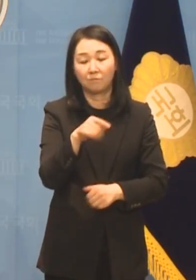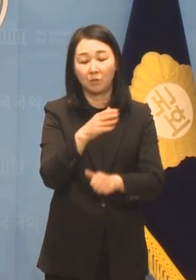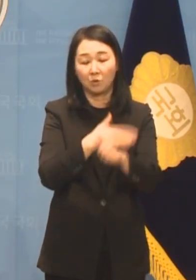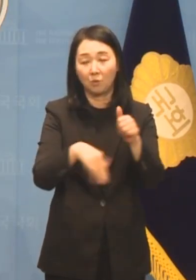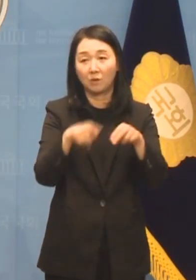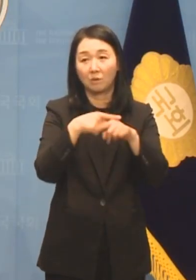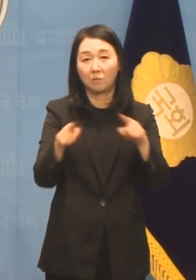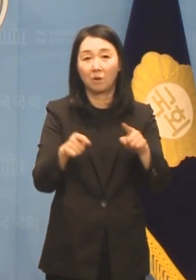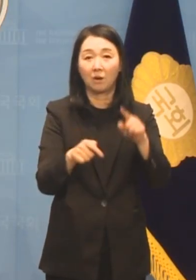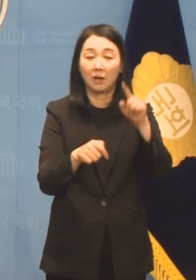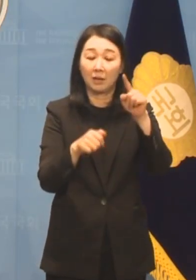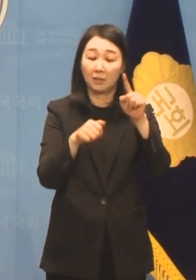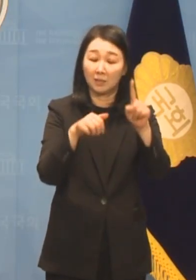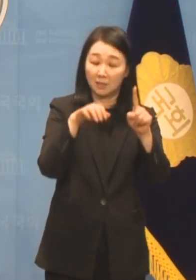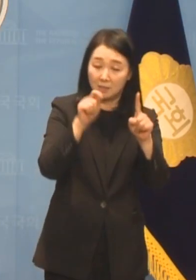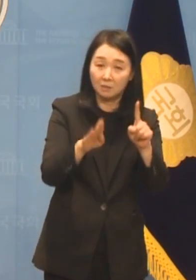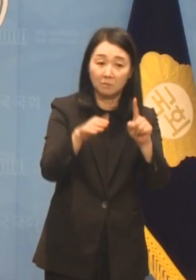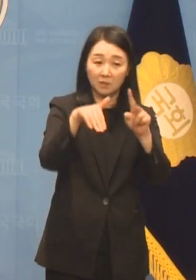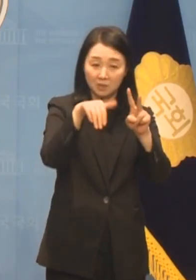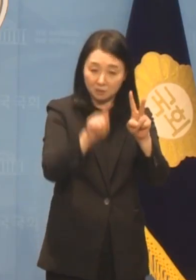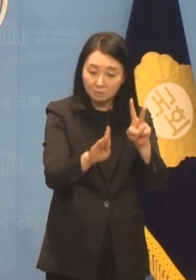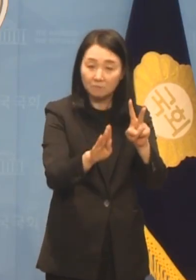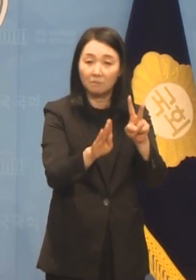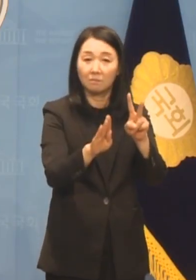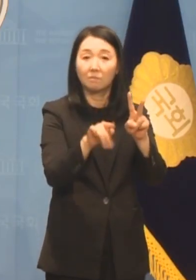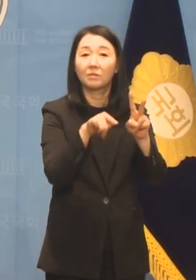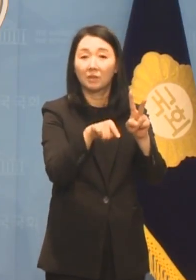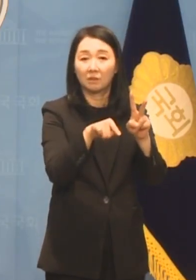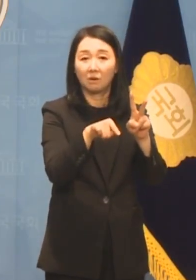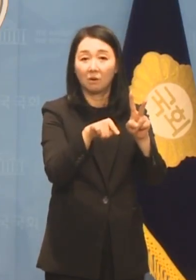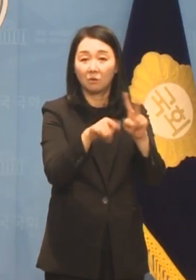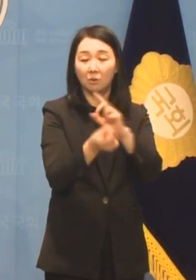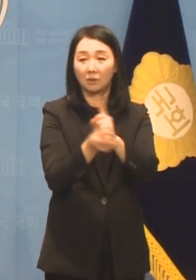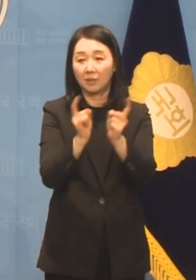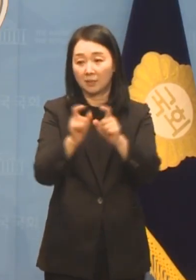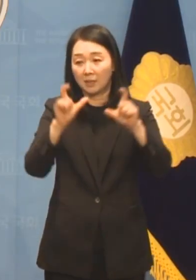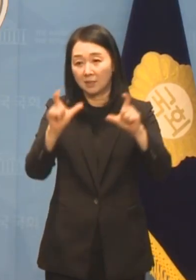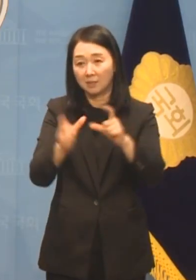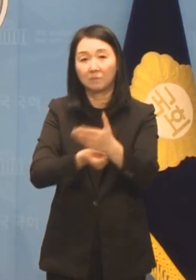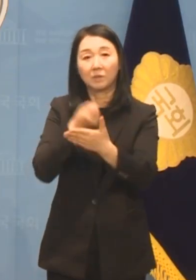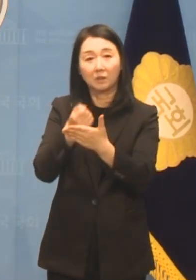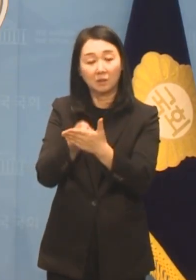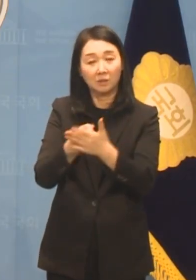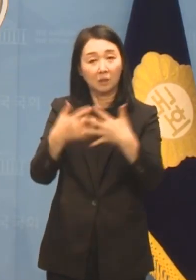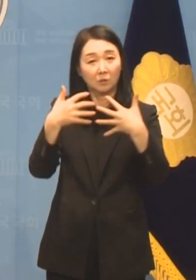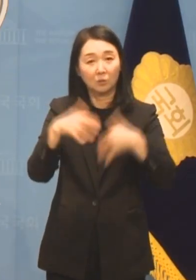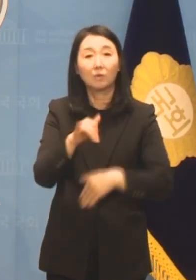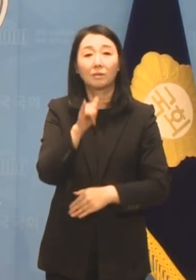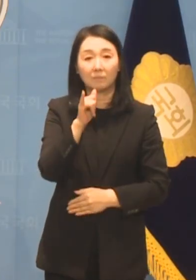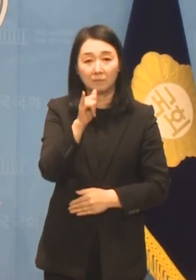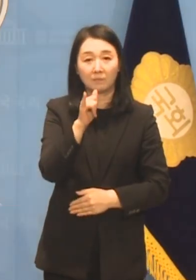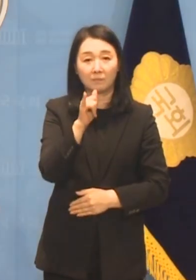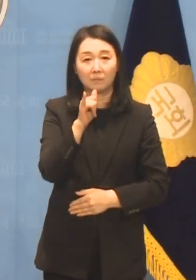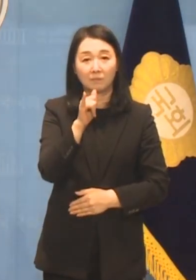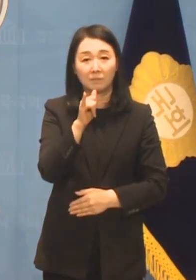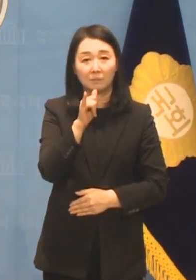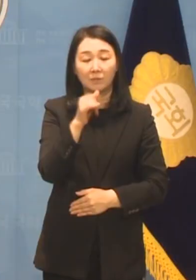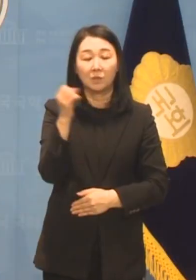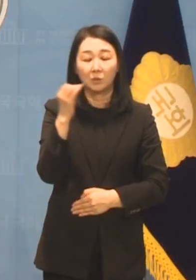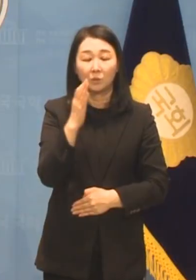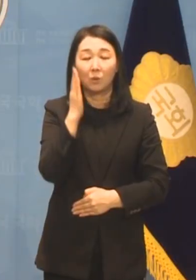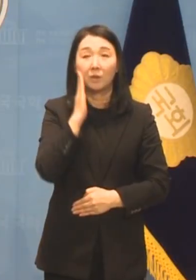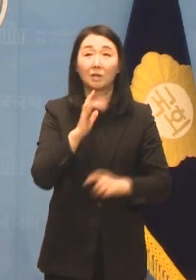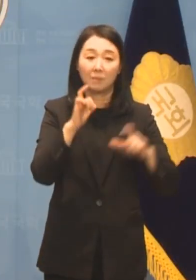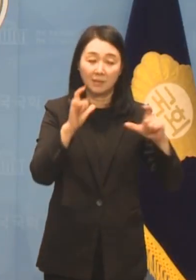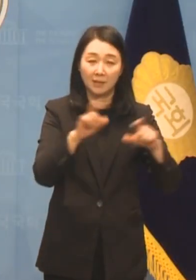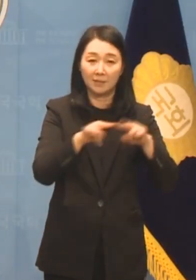환경평가 1, 2등급지의 경우도 대체지를 지정하는 조건으로 그린벨트를 해제할